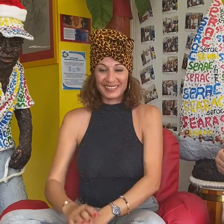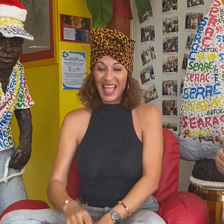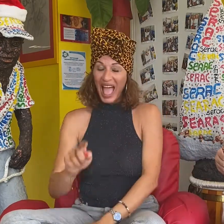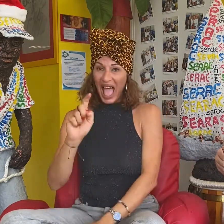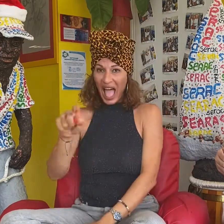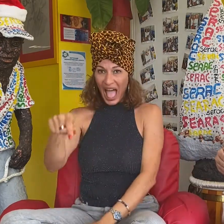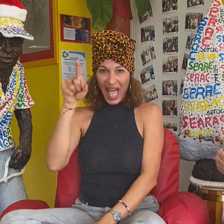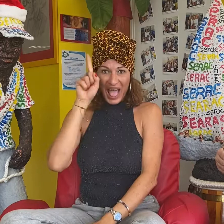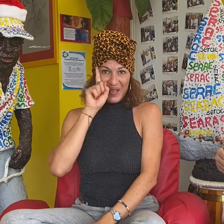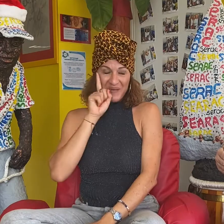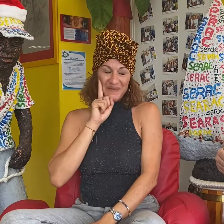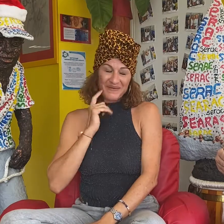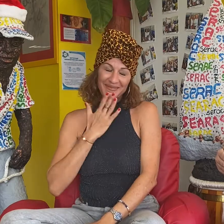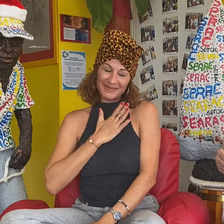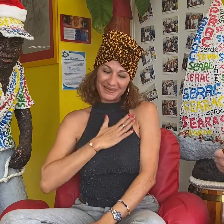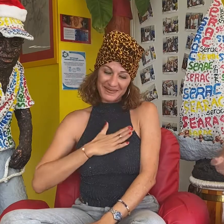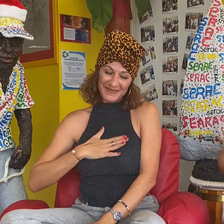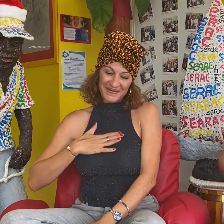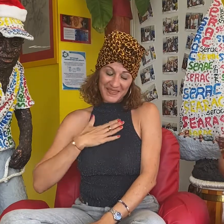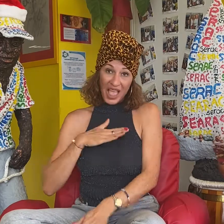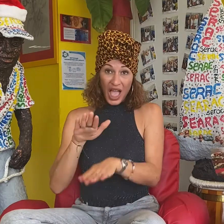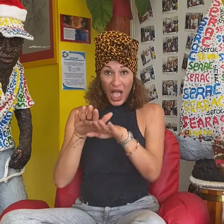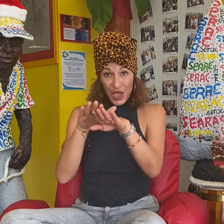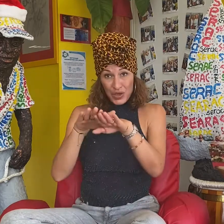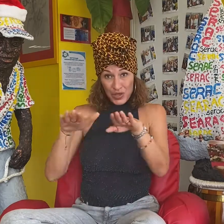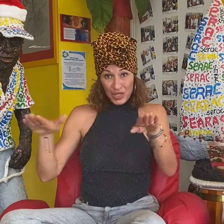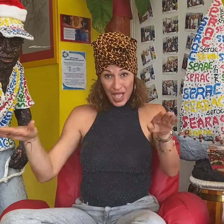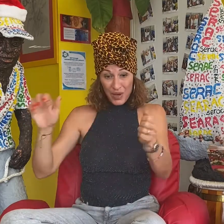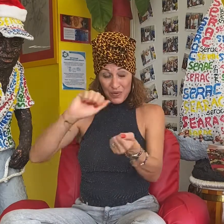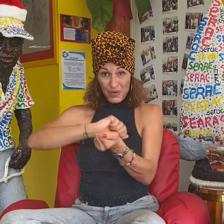Emma est ravie de la table allongée